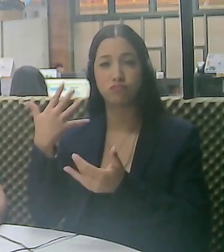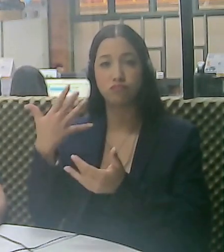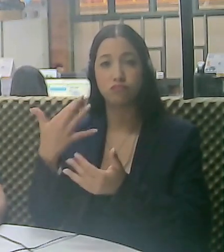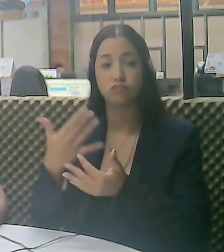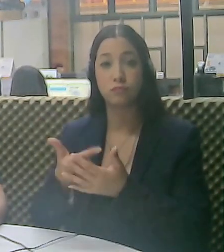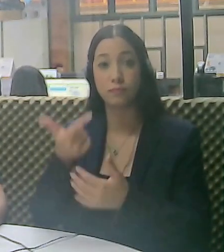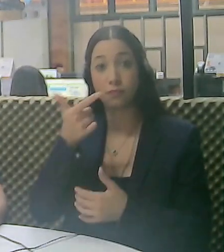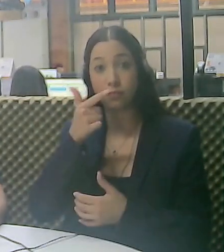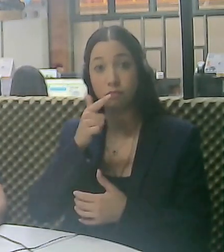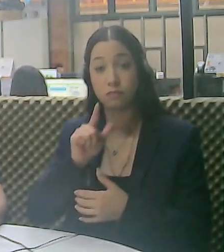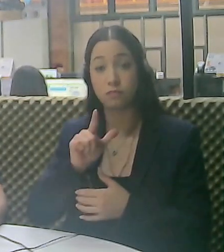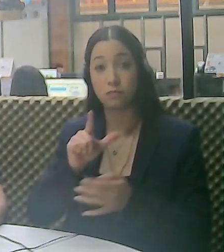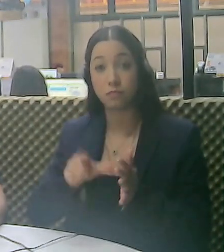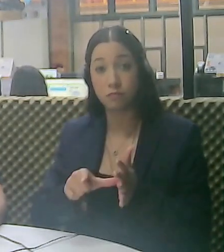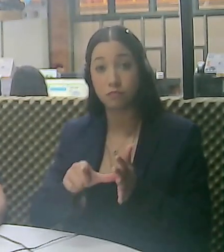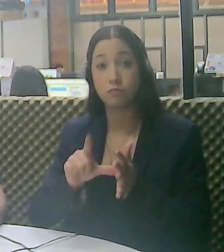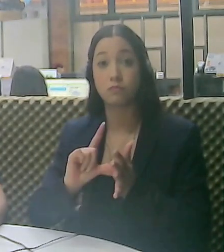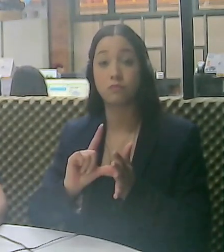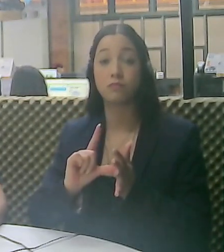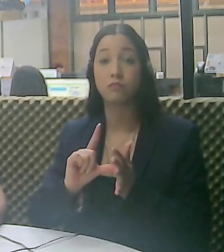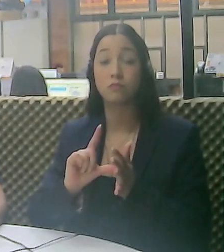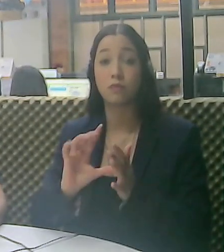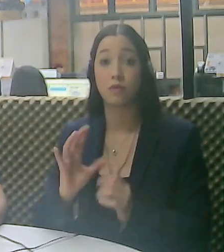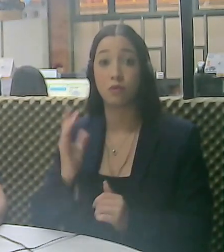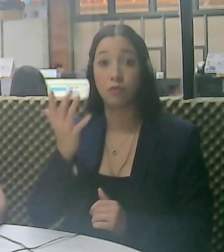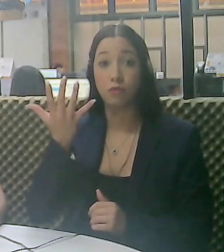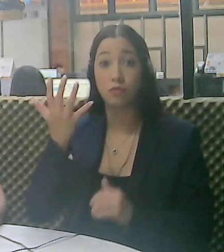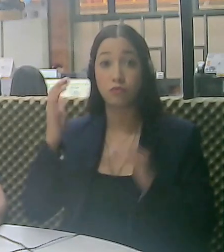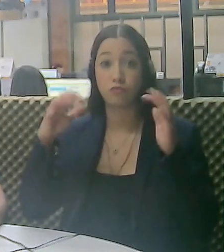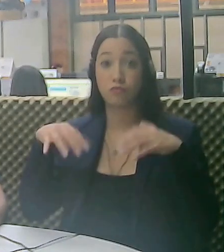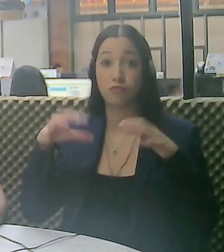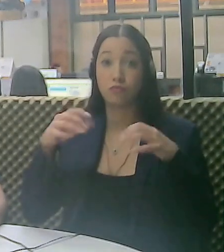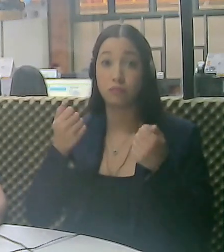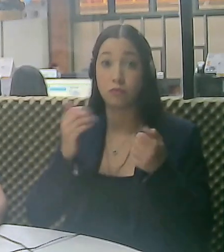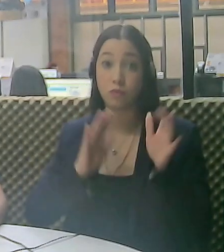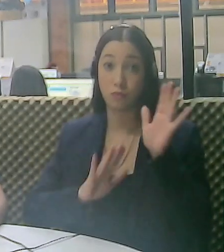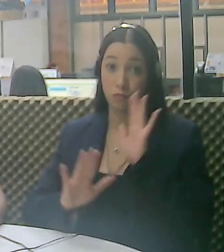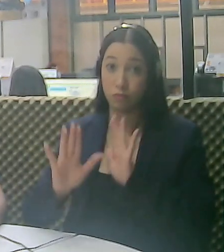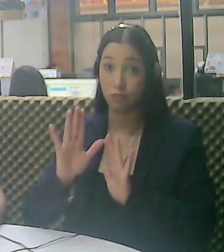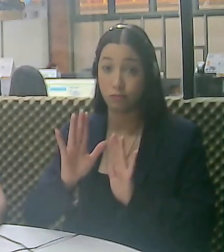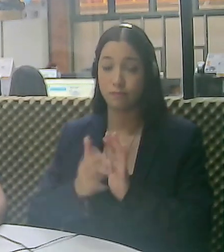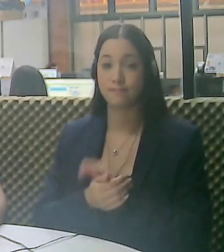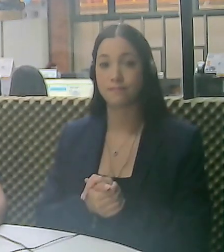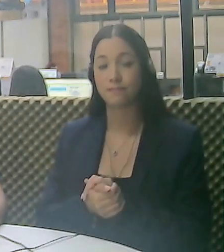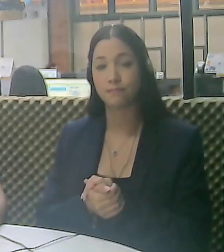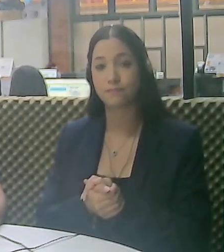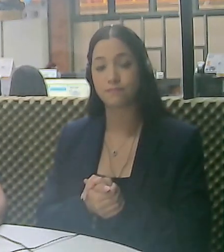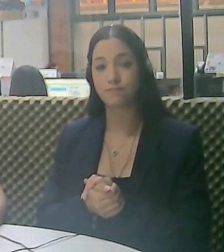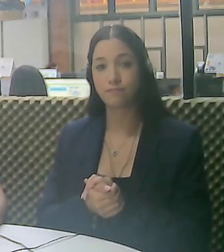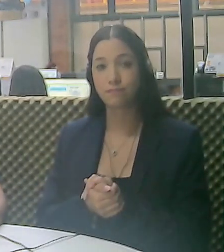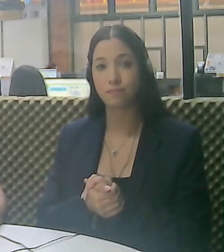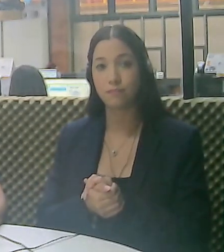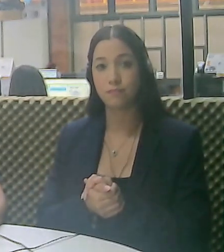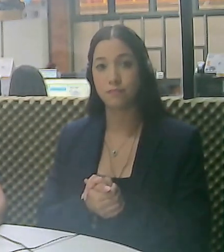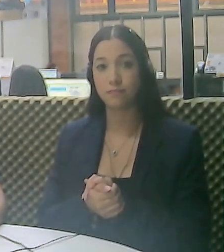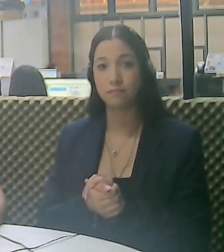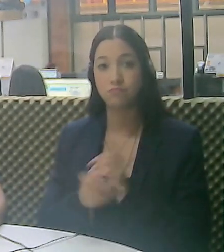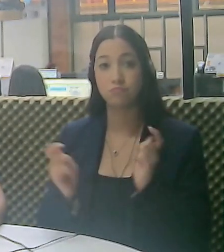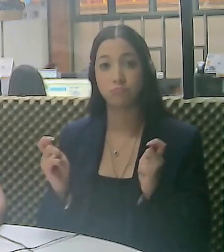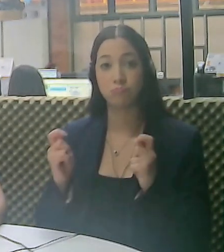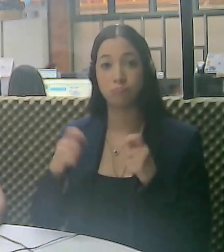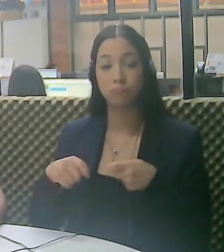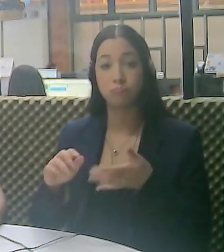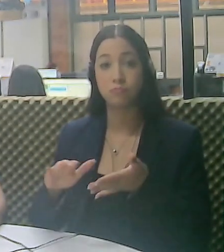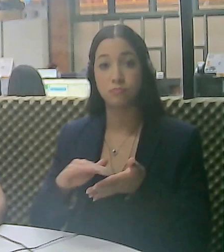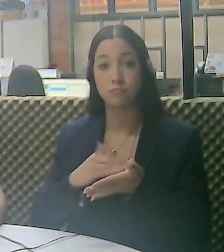a antecipar as ocorrências na época que precisam ser antecipadas. Viabilizada por meio da